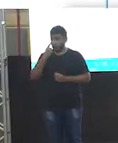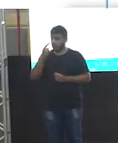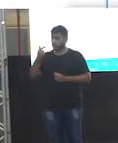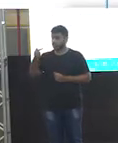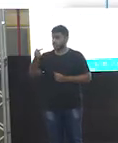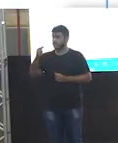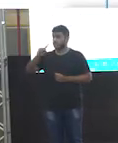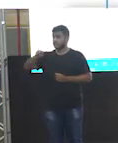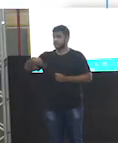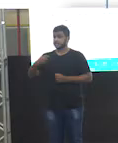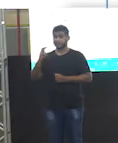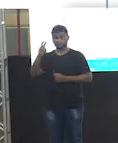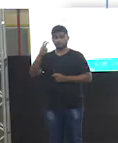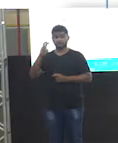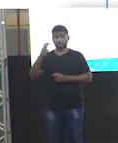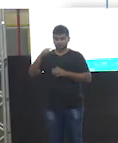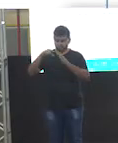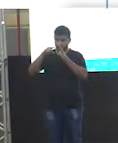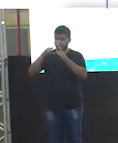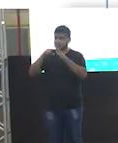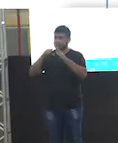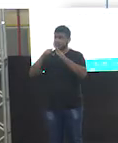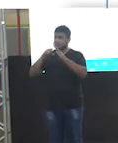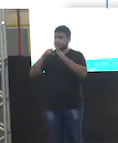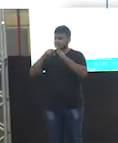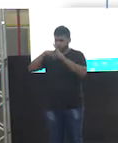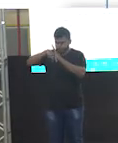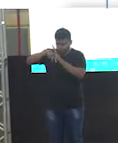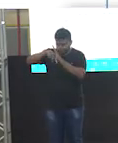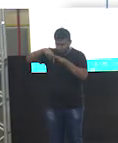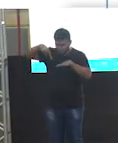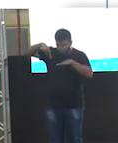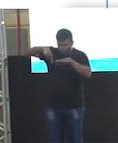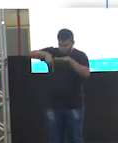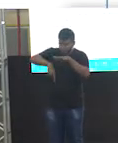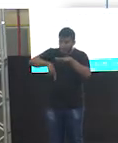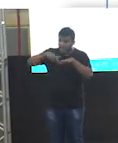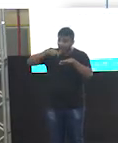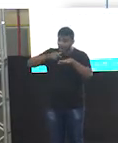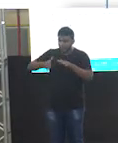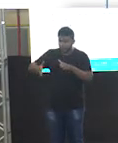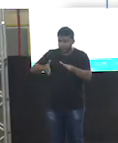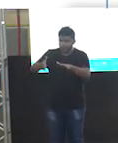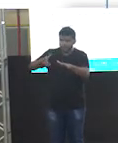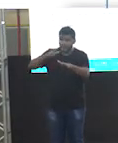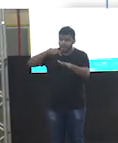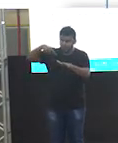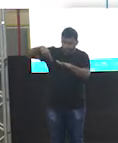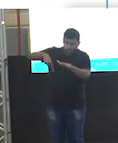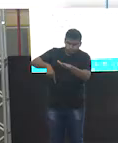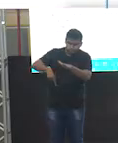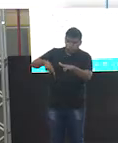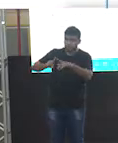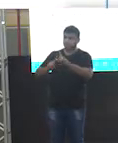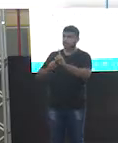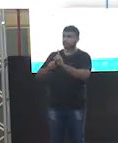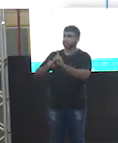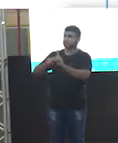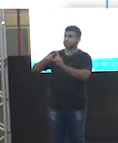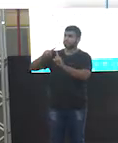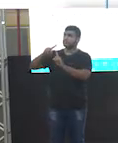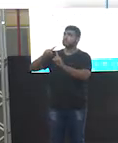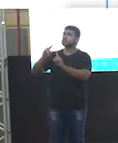olharem, foi 7,5. Aumentou, não aumentou? Não estava 5,5? Qual era o caráter?